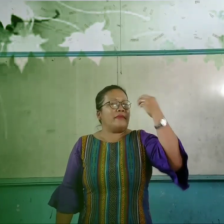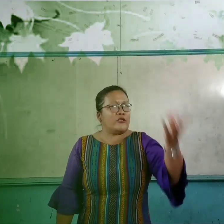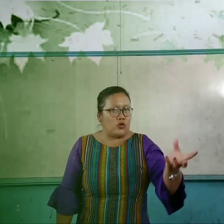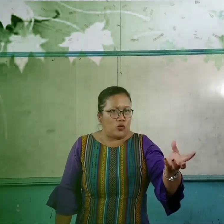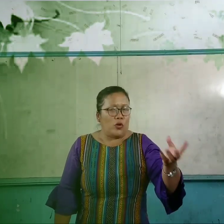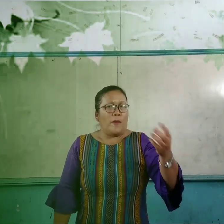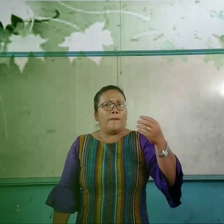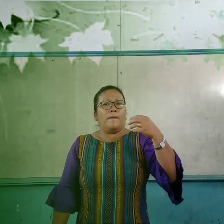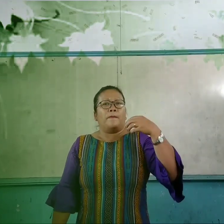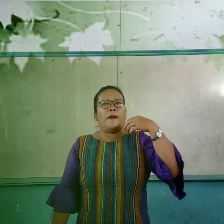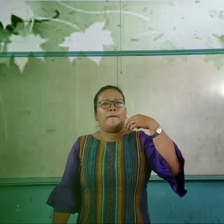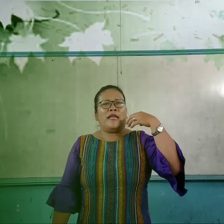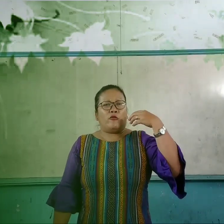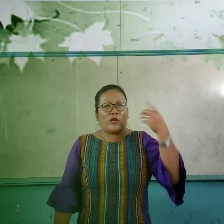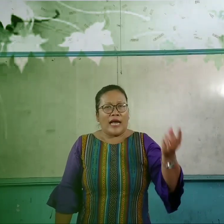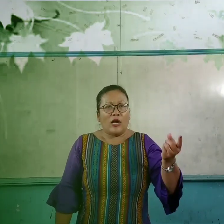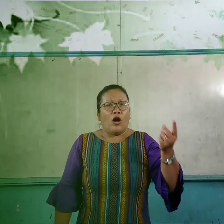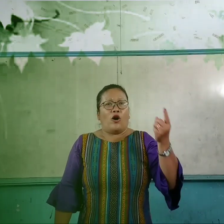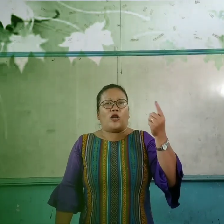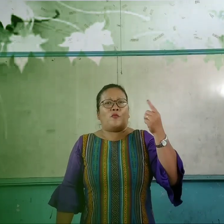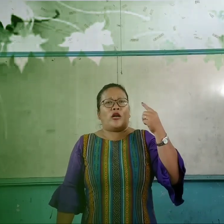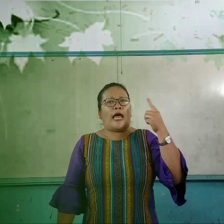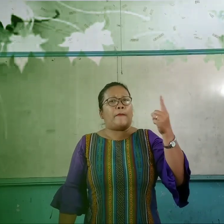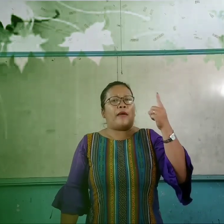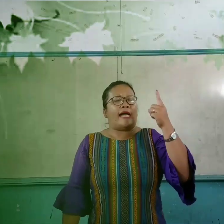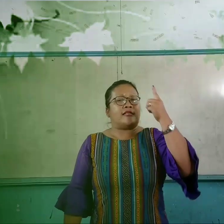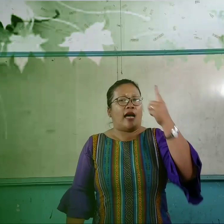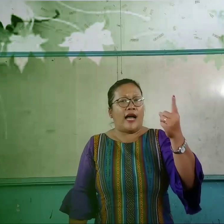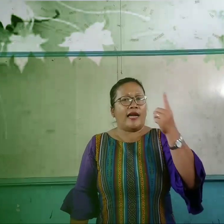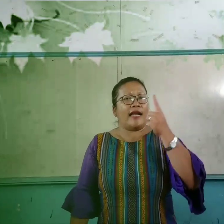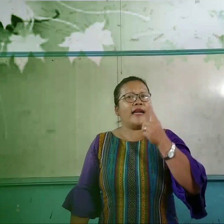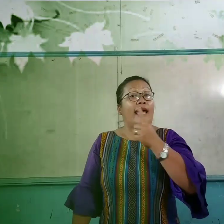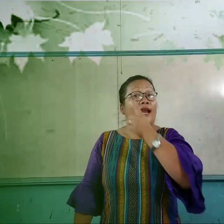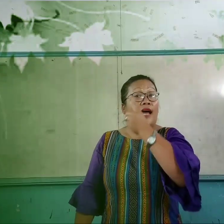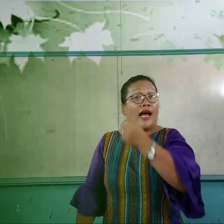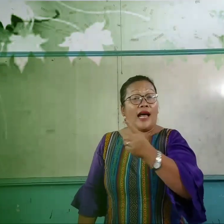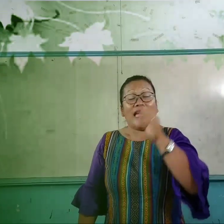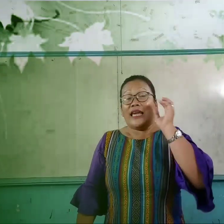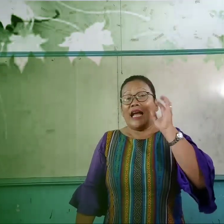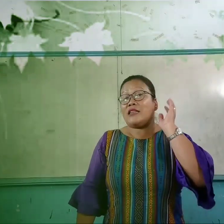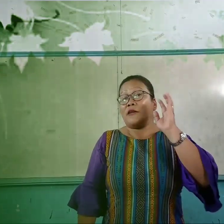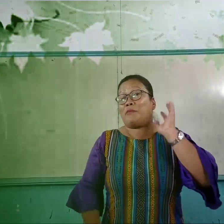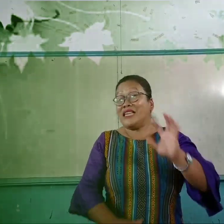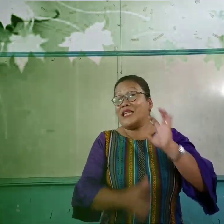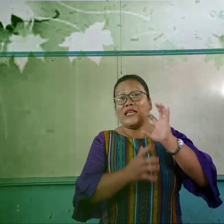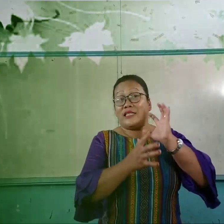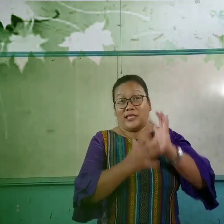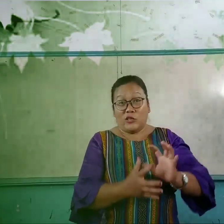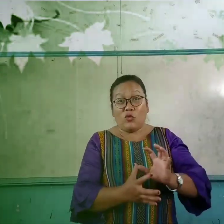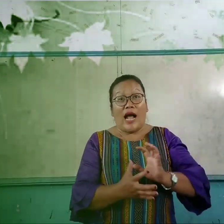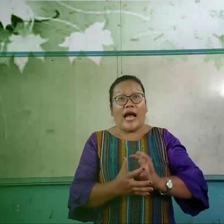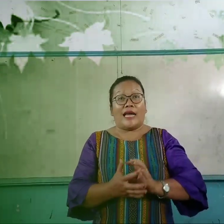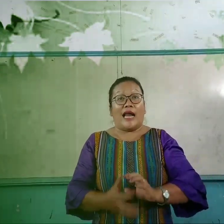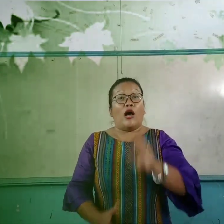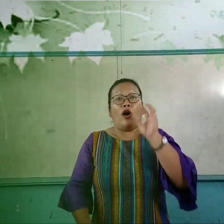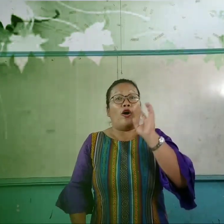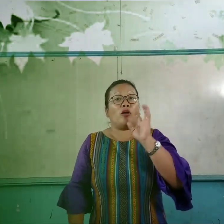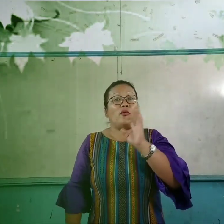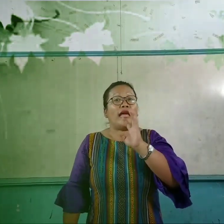memicu pembentukan hormon FSH dan LH. Yang terpenting di situ adalah hormon